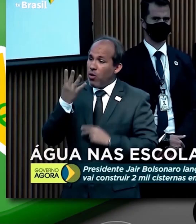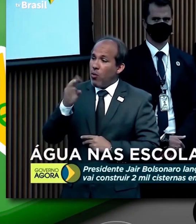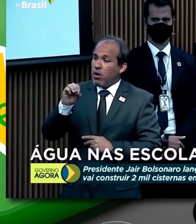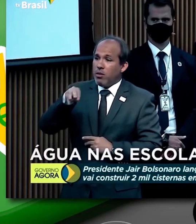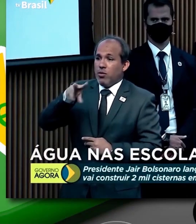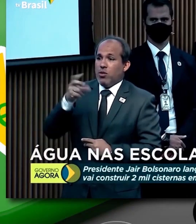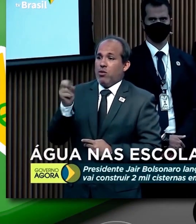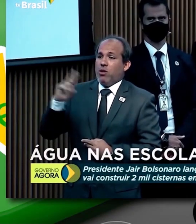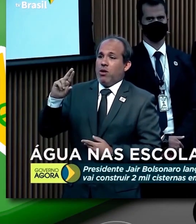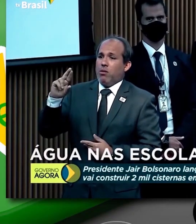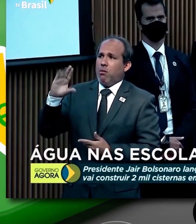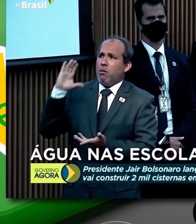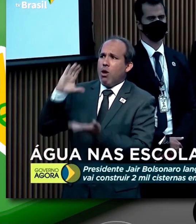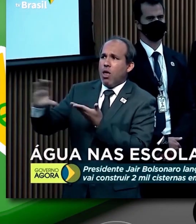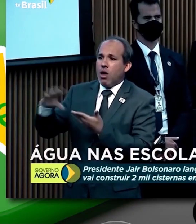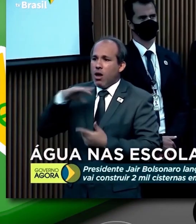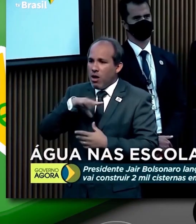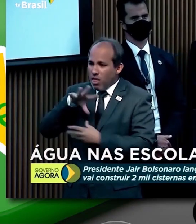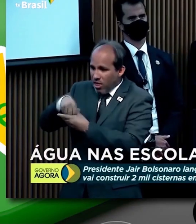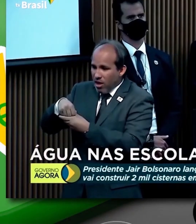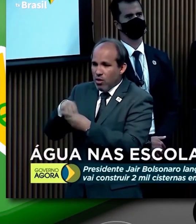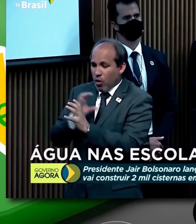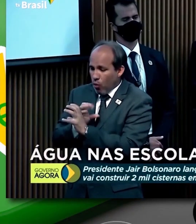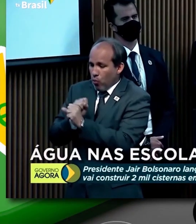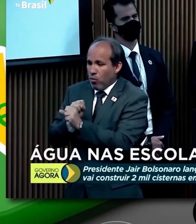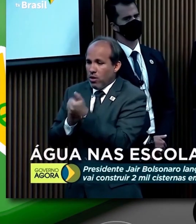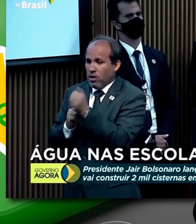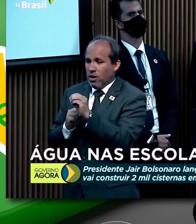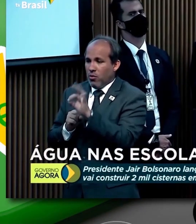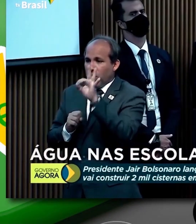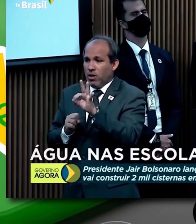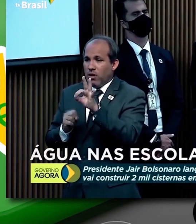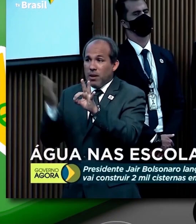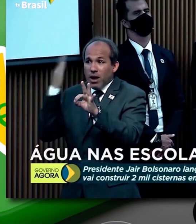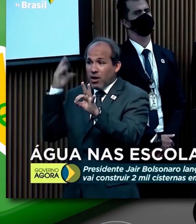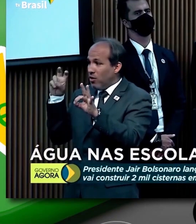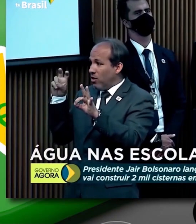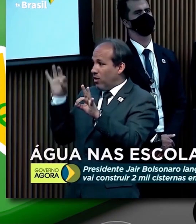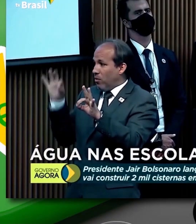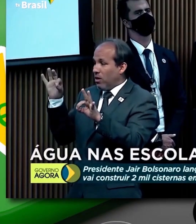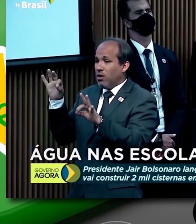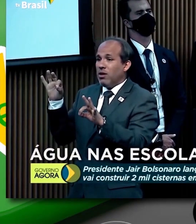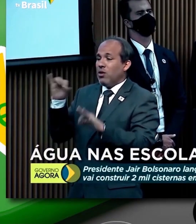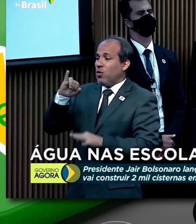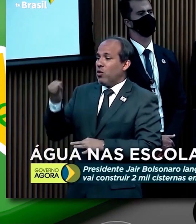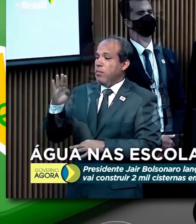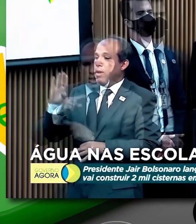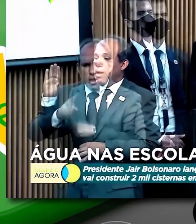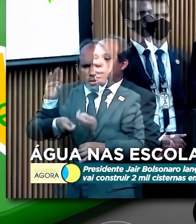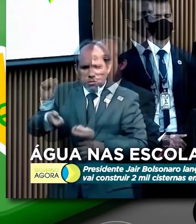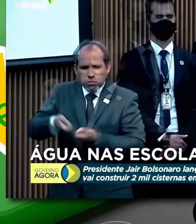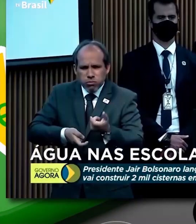de reais isso é dez porcento daqui de cinco porcento que a JBS pegou